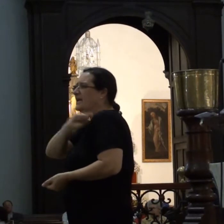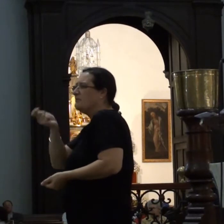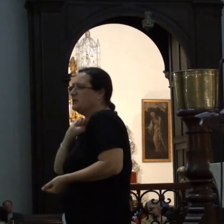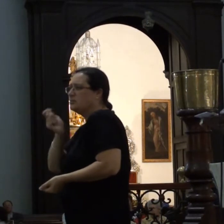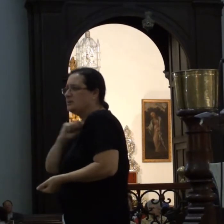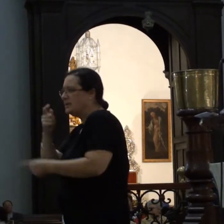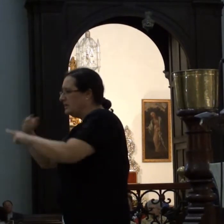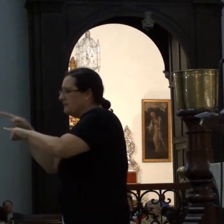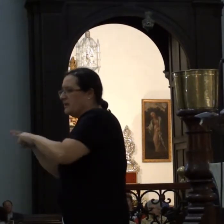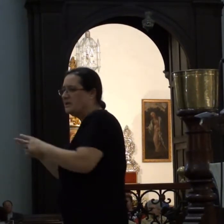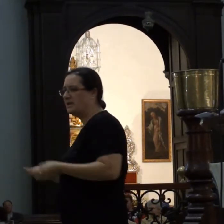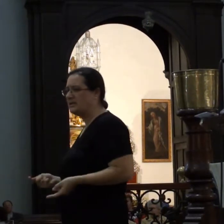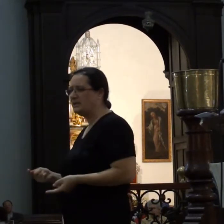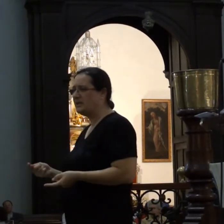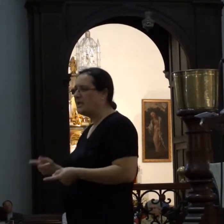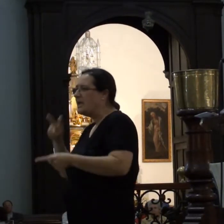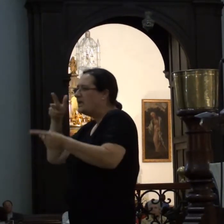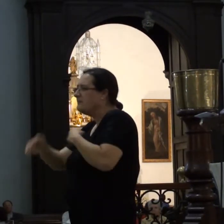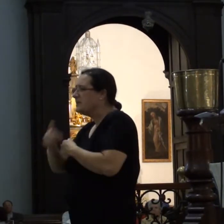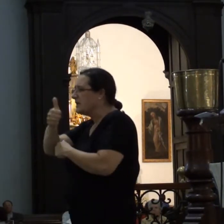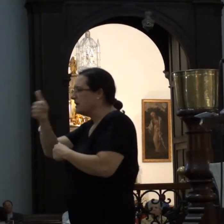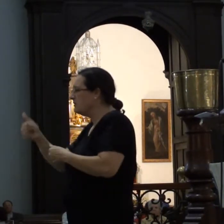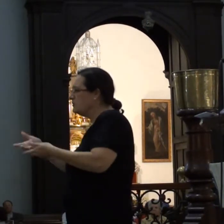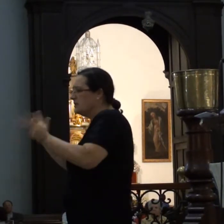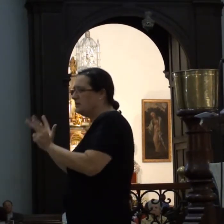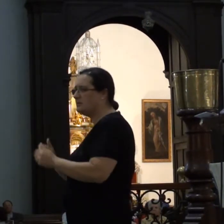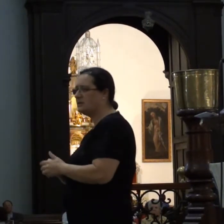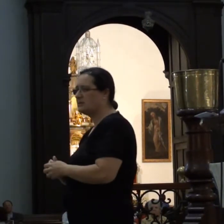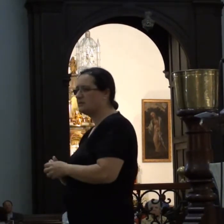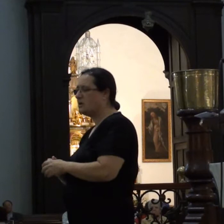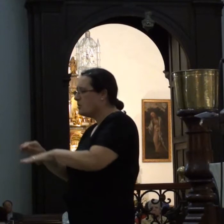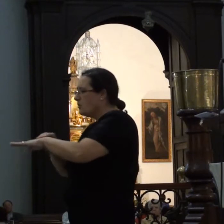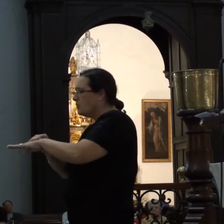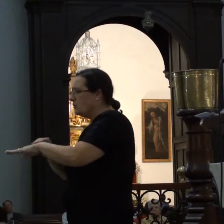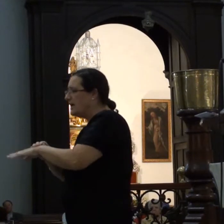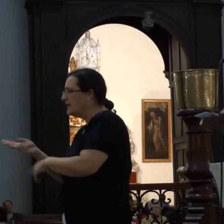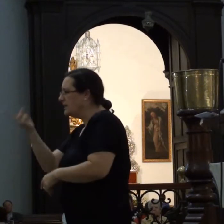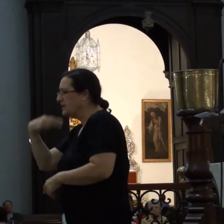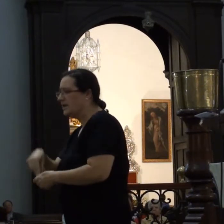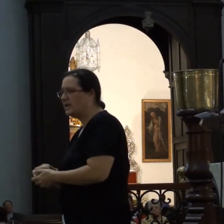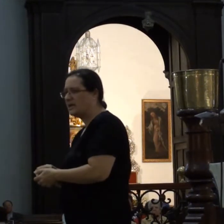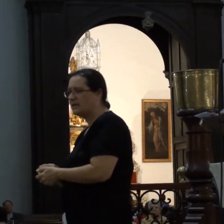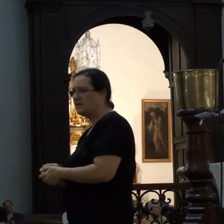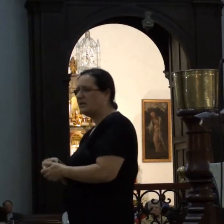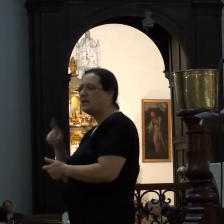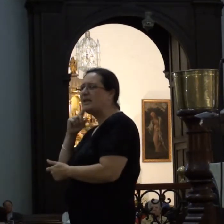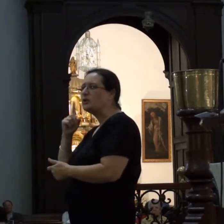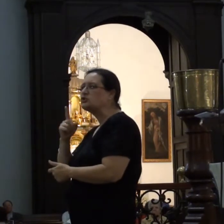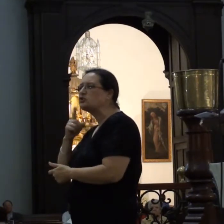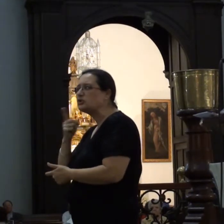que nos impiden ser verdaderamente libres la curación de las cegueras y de las